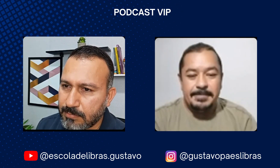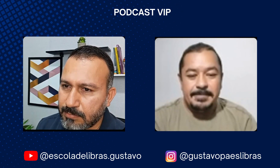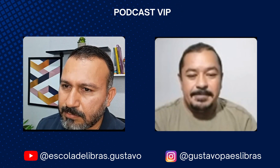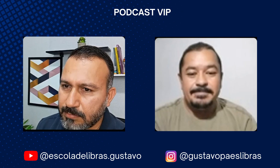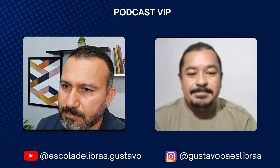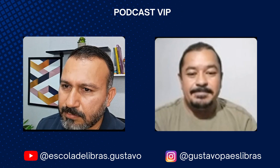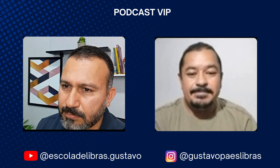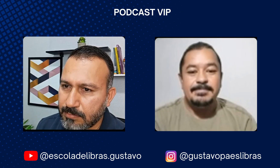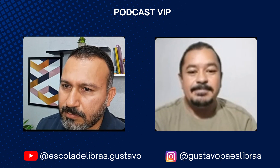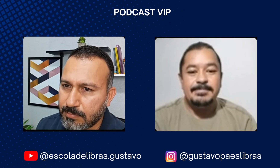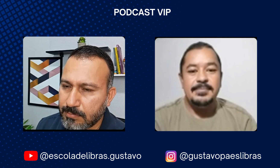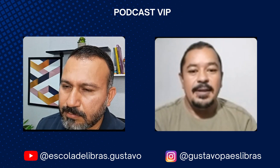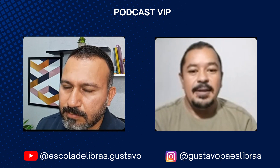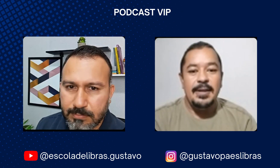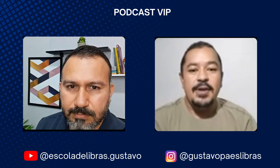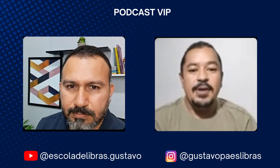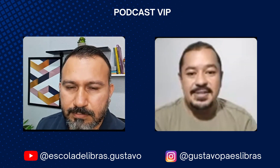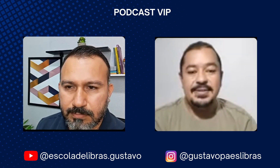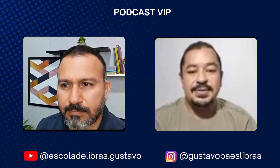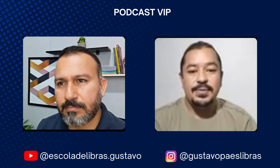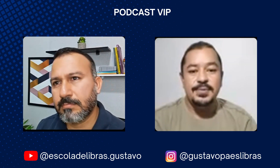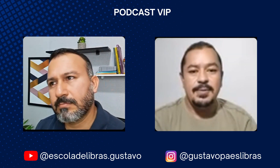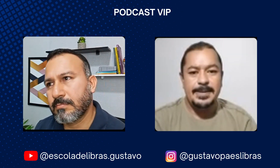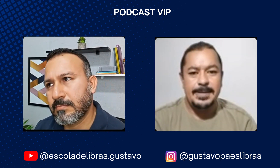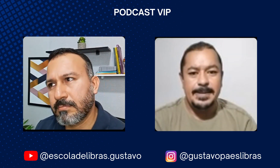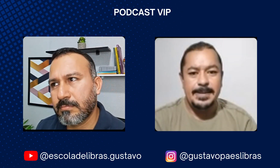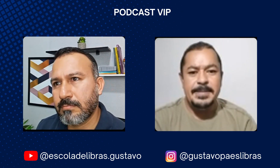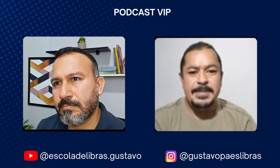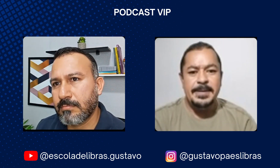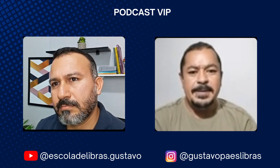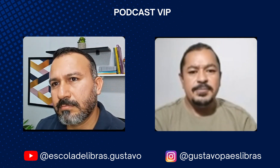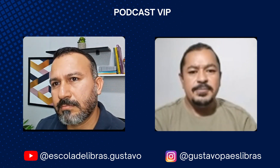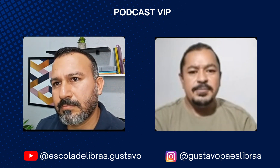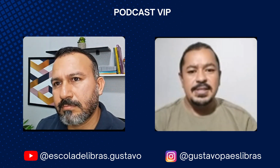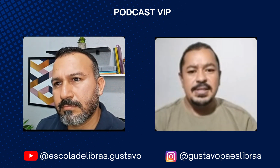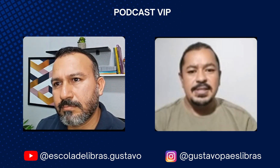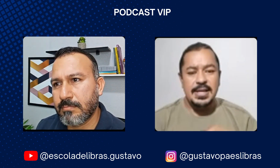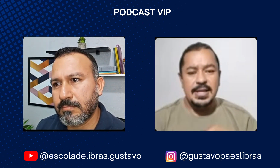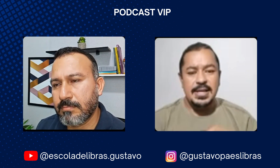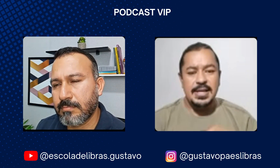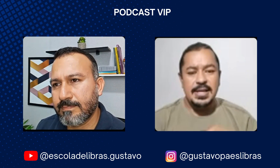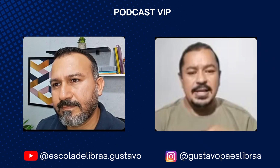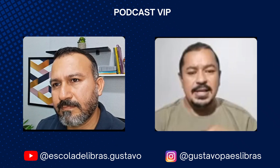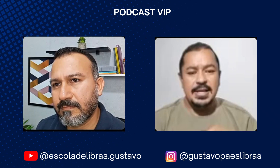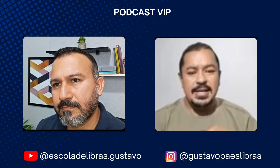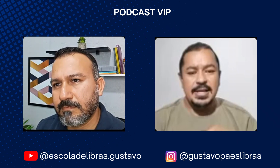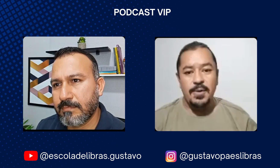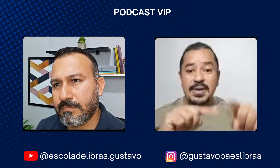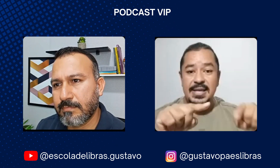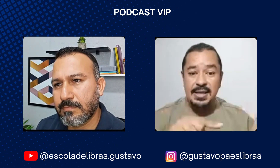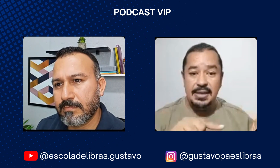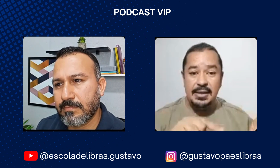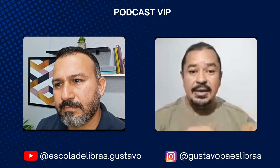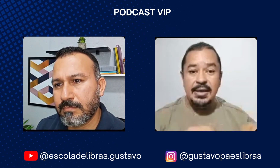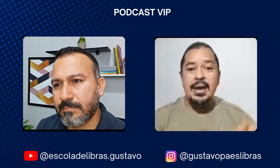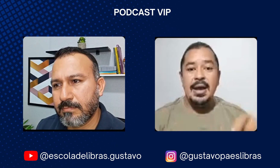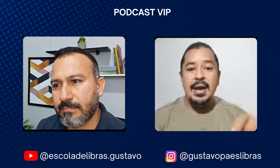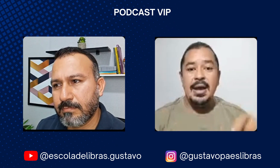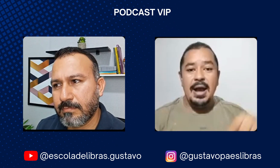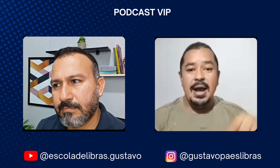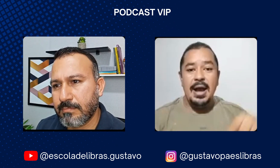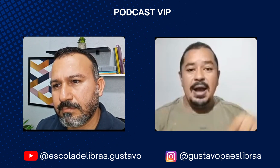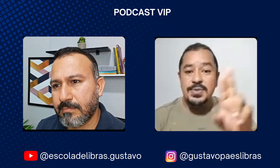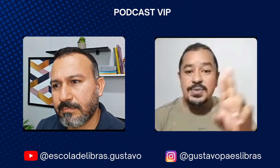que eu fiz como meta? Não, eu vou estudar os sinais que usam aqui, os sinais que eu já conheço, aí eu pergunto, tem variação